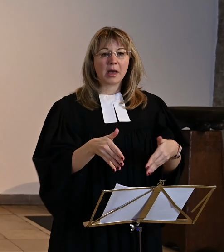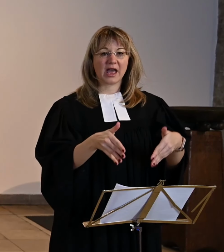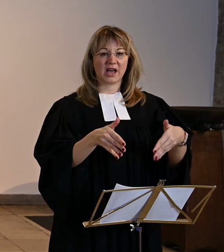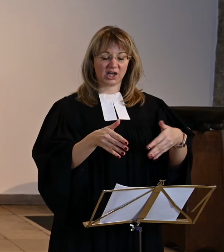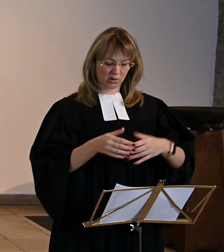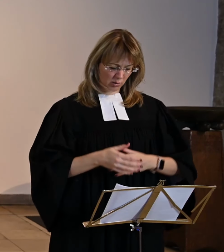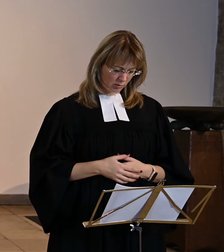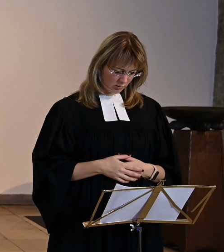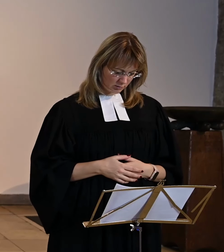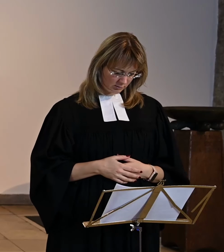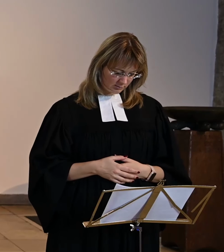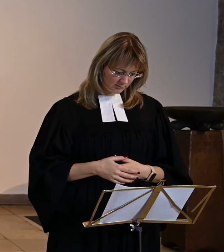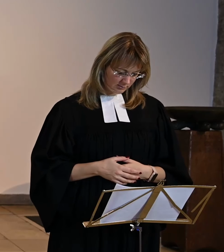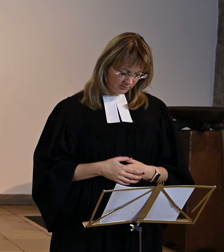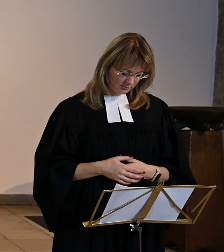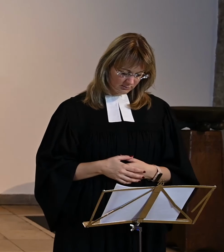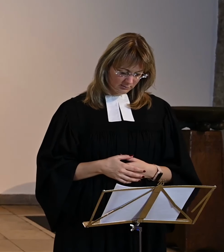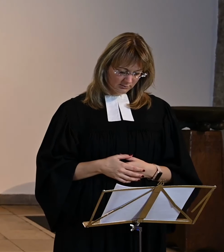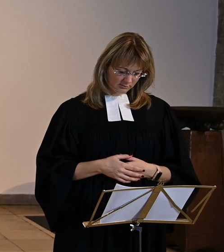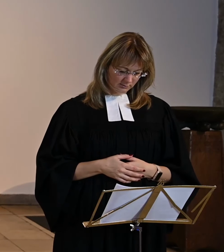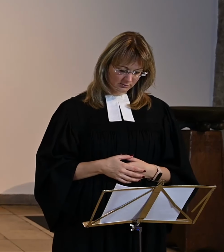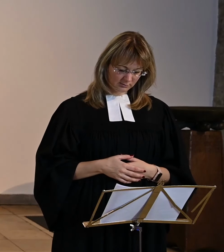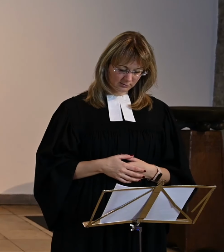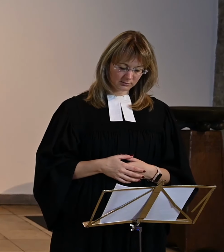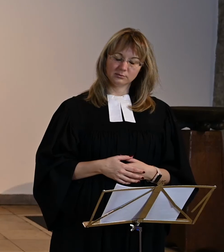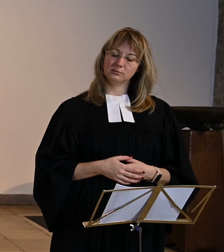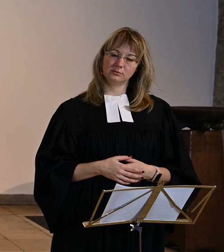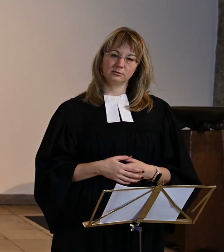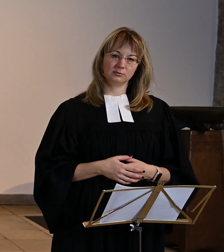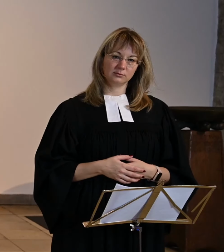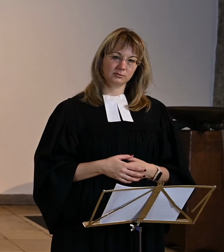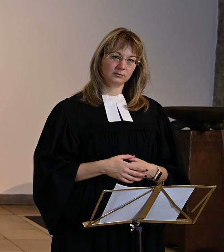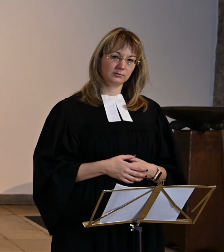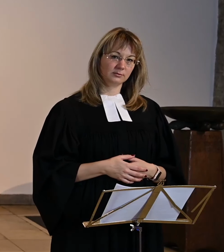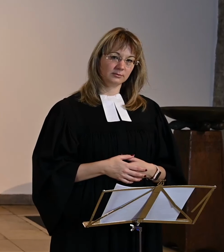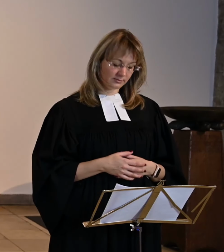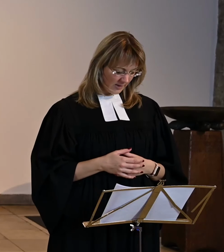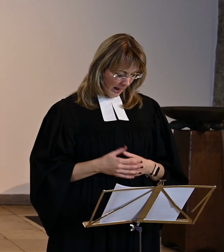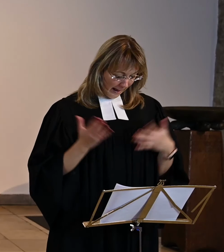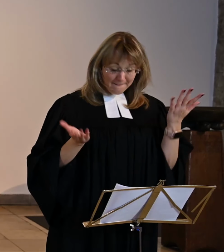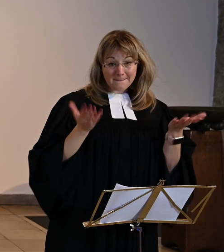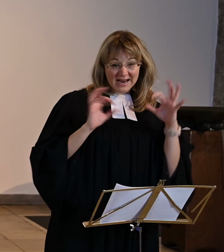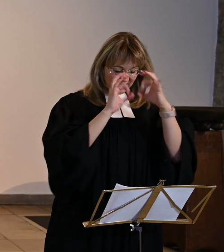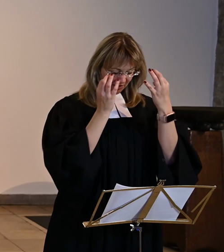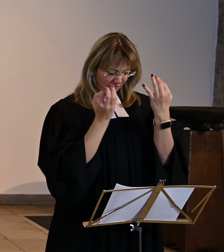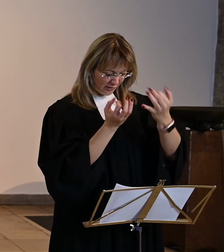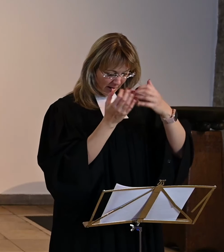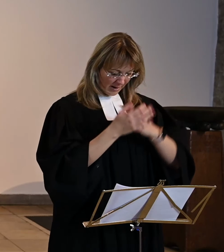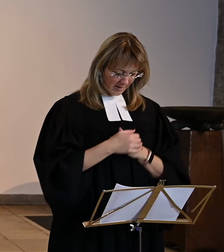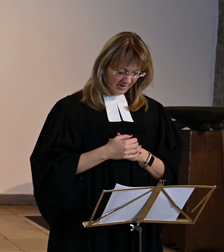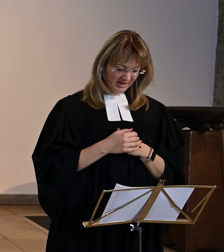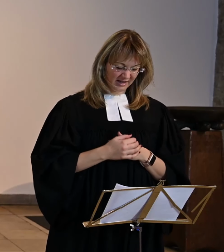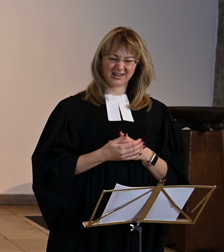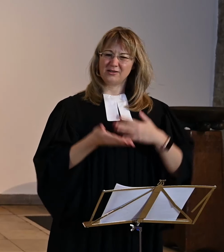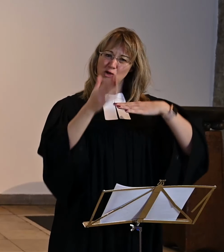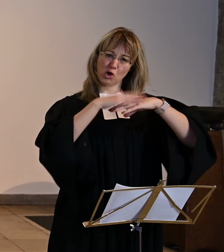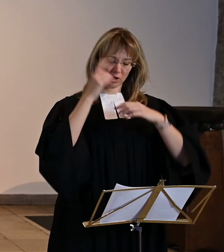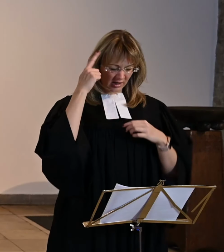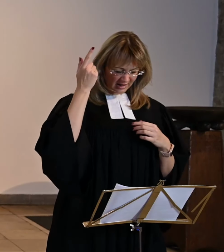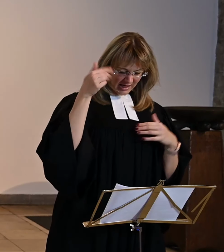nicht in der Lage, ihnen eine würdevolle Bestattung zu ermöglichen. Manche der Angehörigen und Freunde